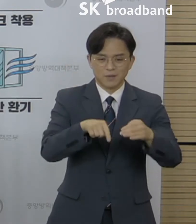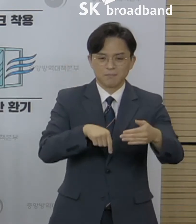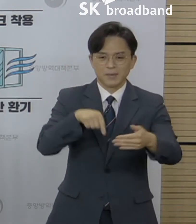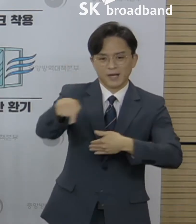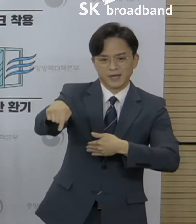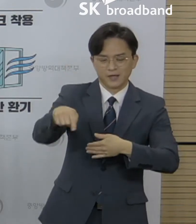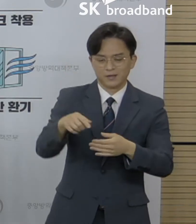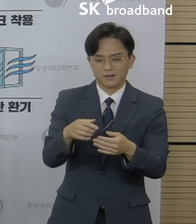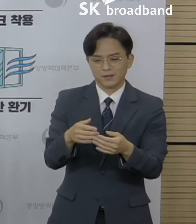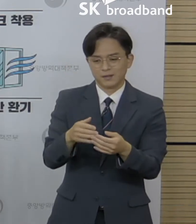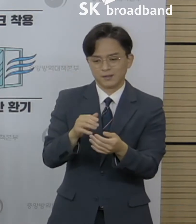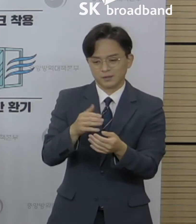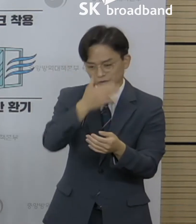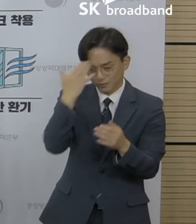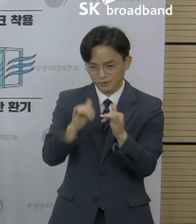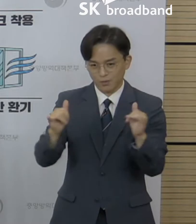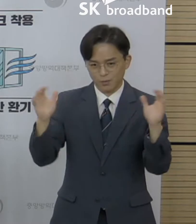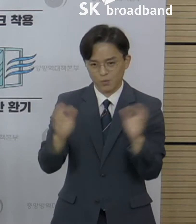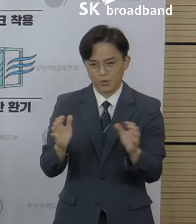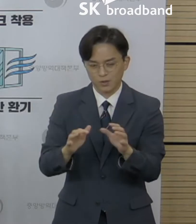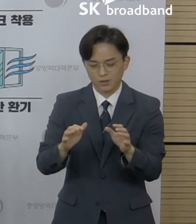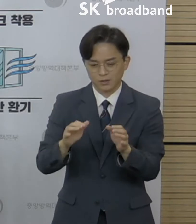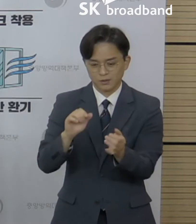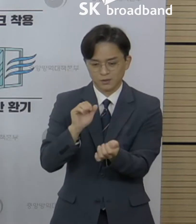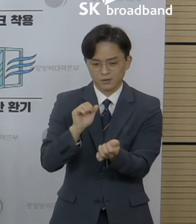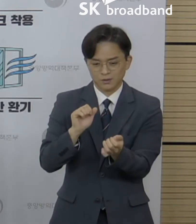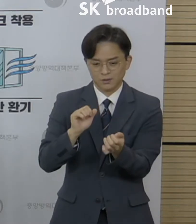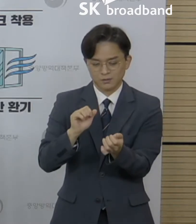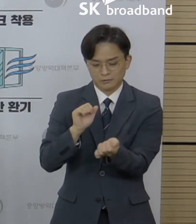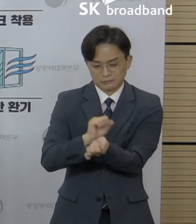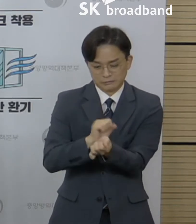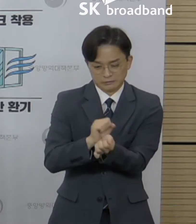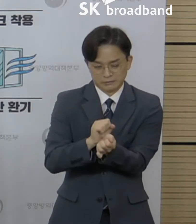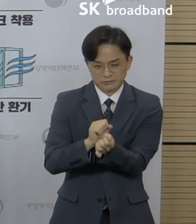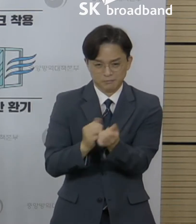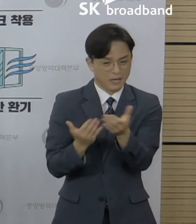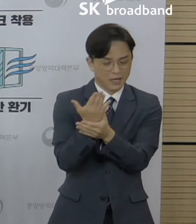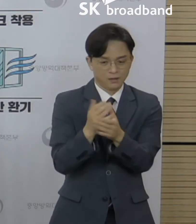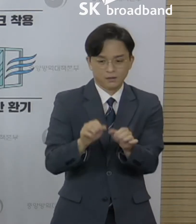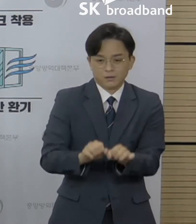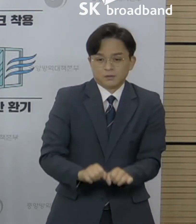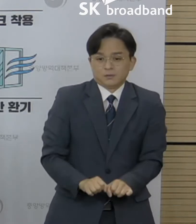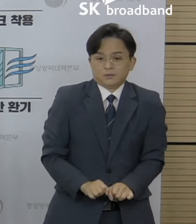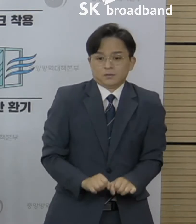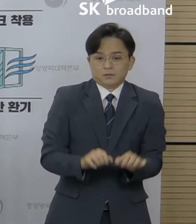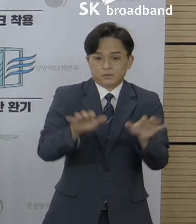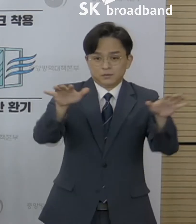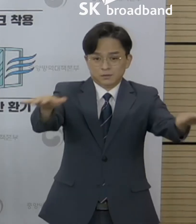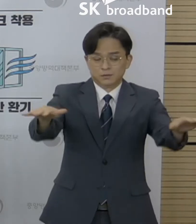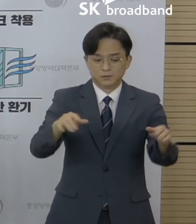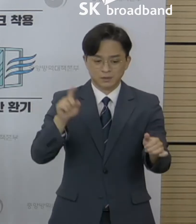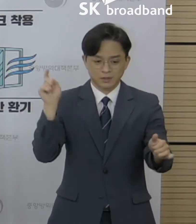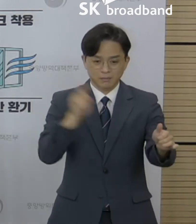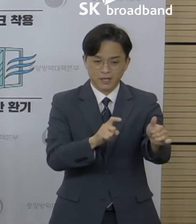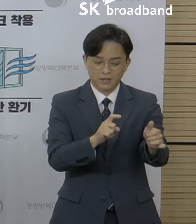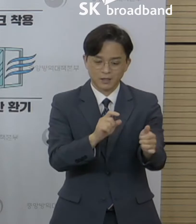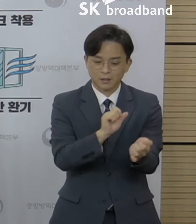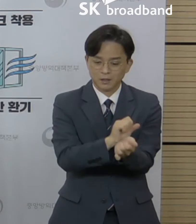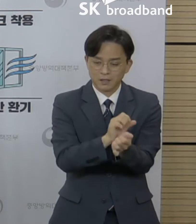두기를 지키기가 어렵고 발생하면 추적이 어려운 데다가 다중 파생 전파도 가능한